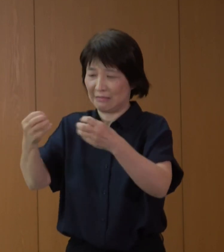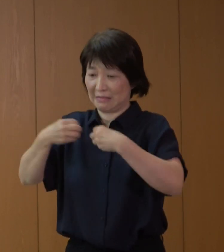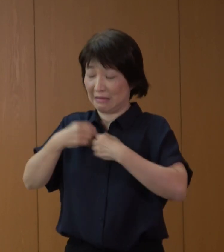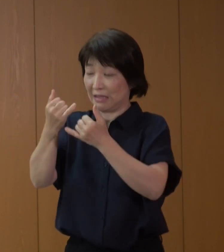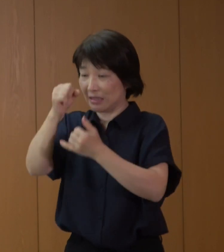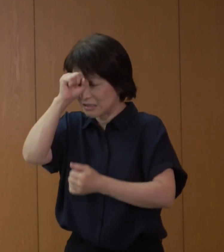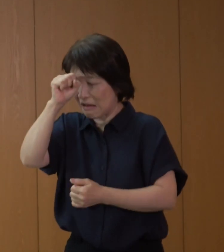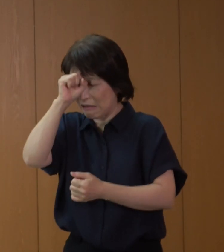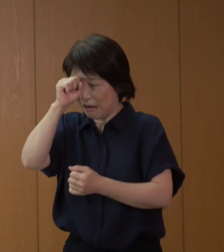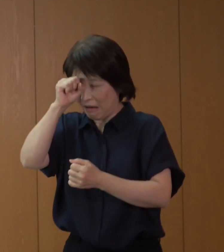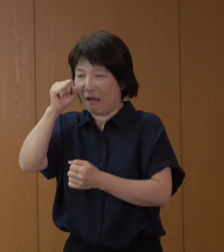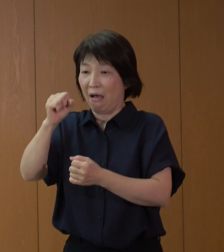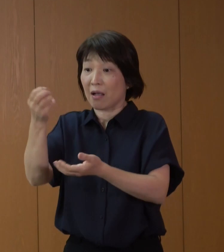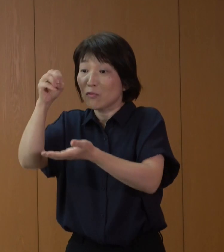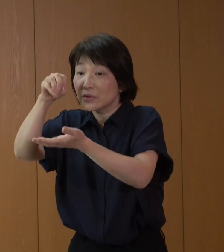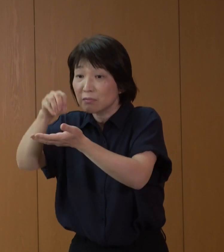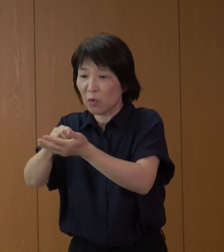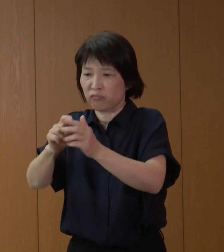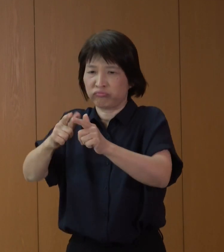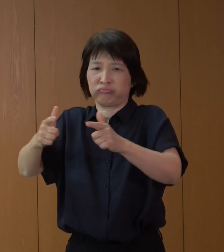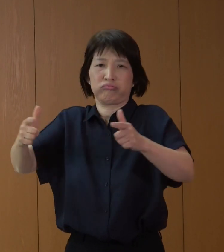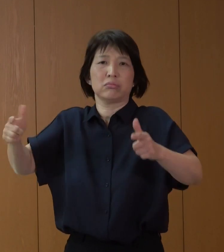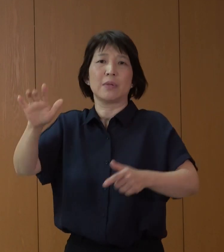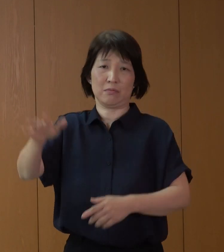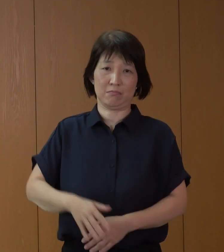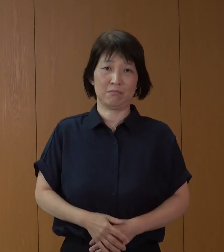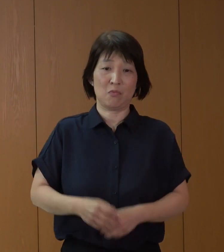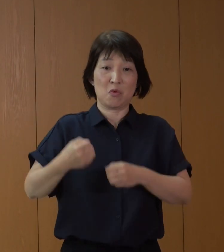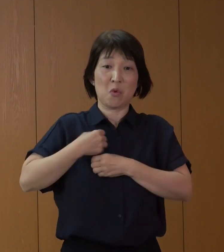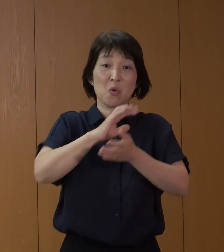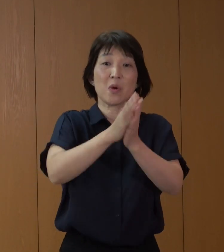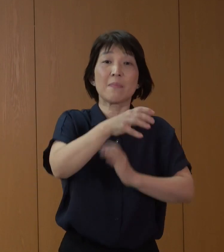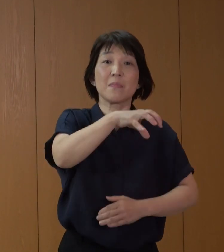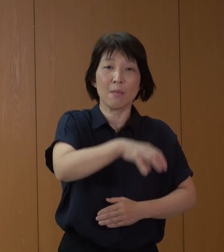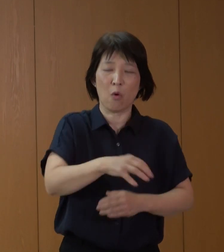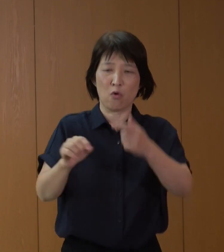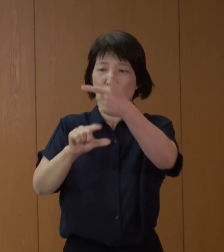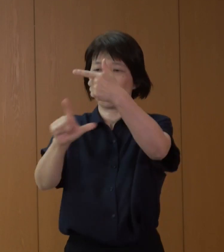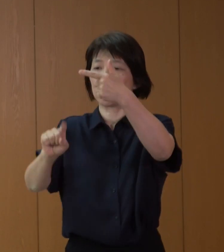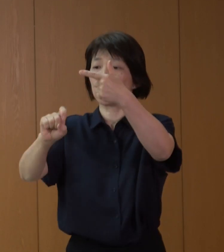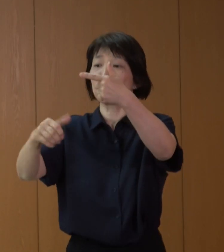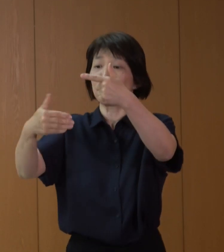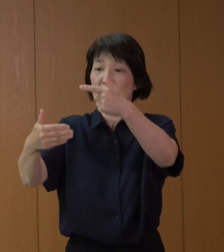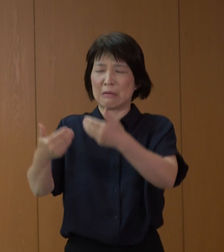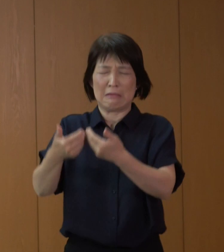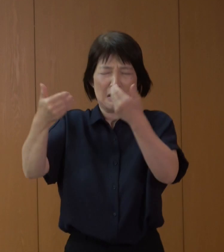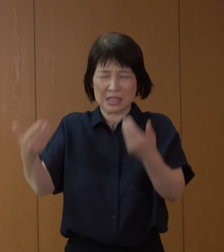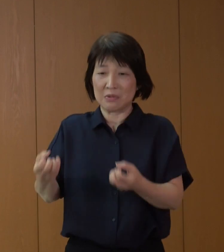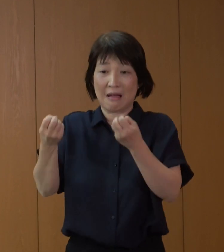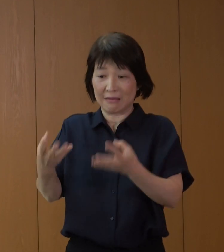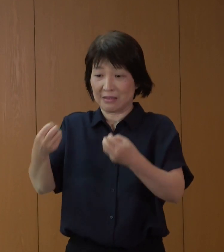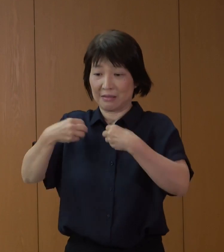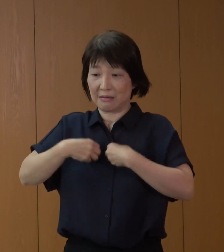染が拡大してきています。兵庫県においても6月19日に34日ぶりに新たな感染